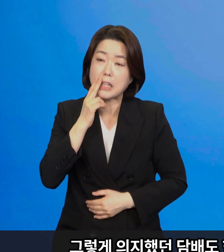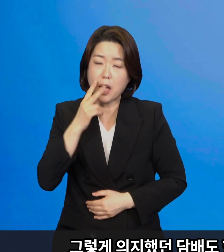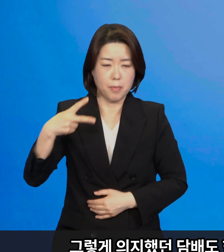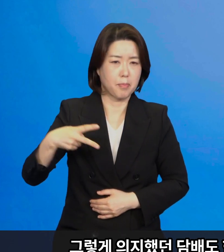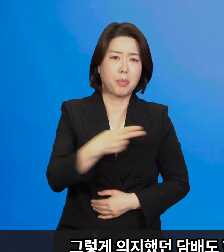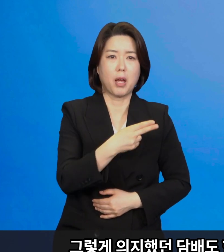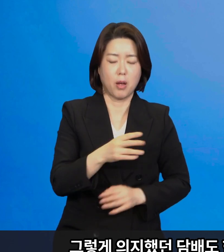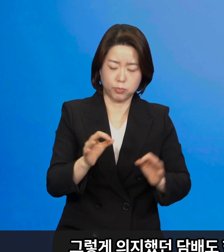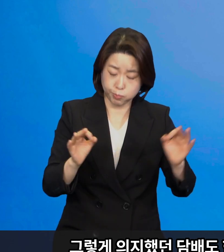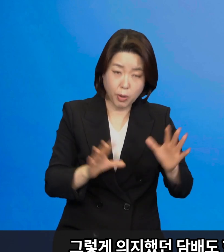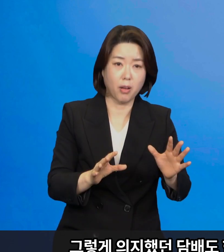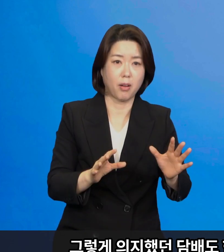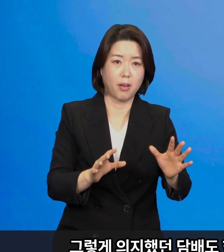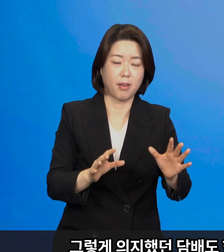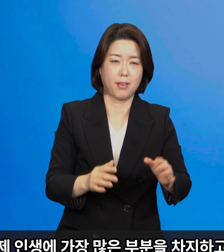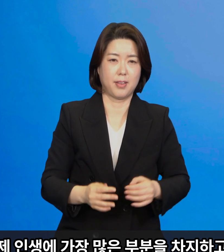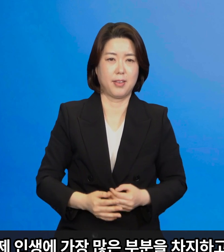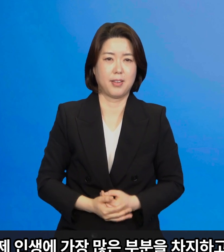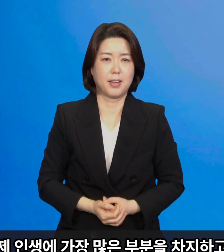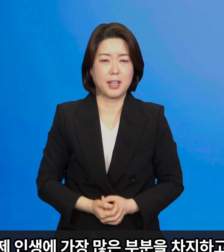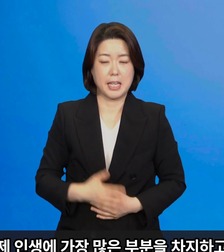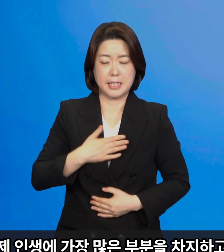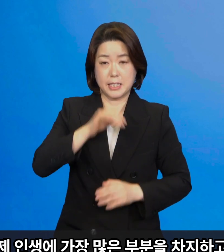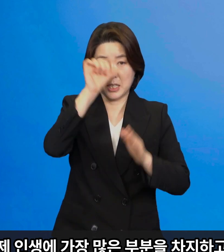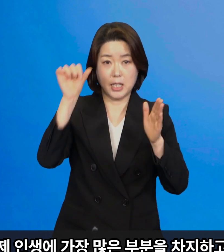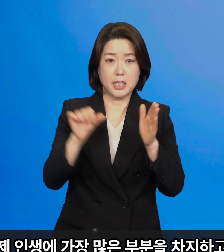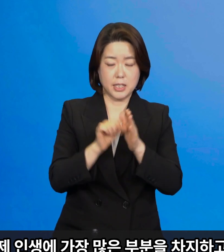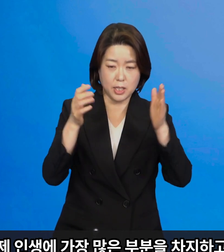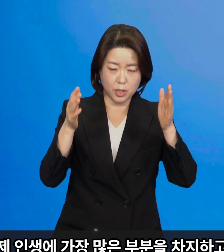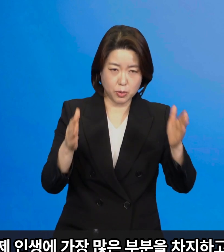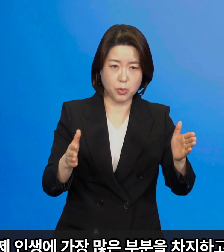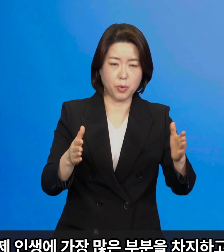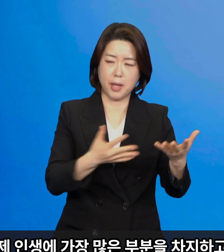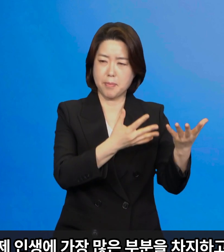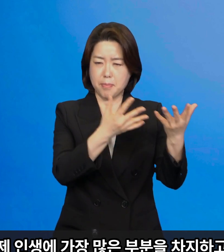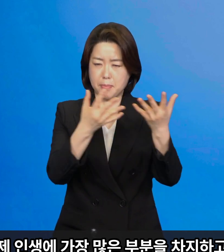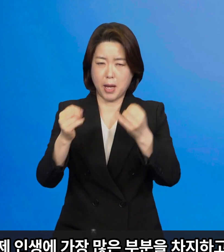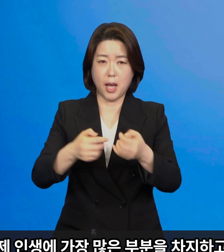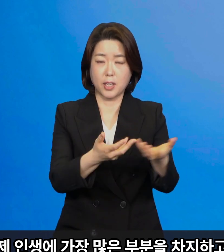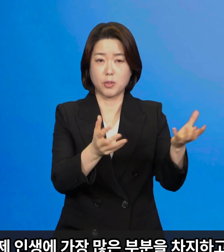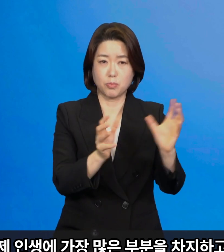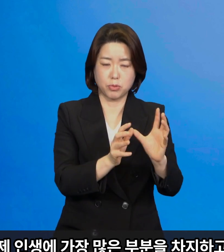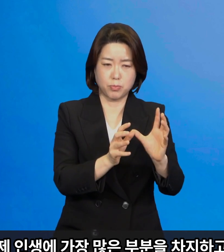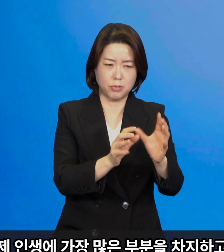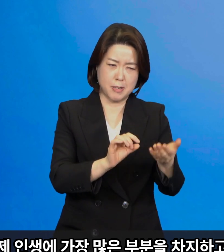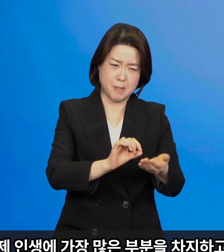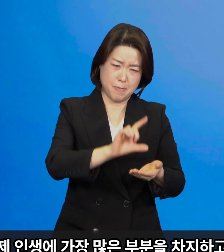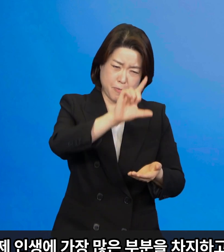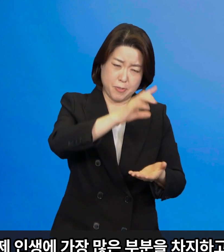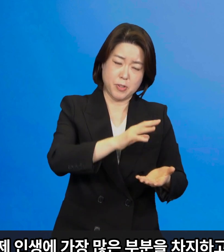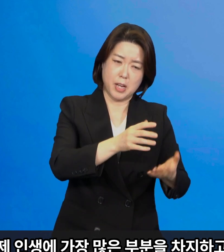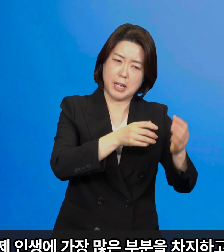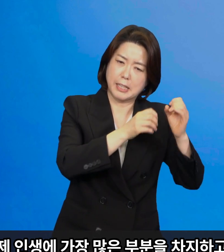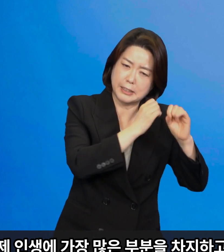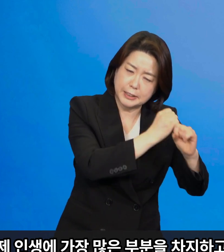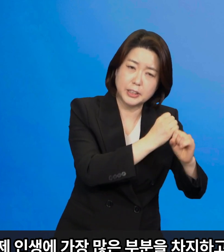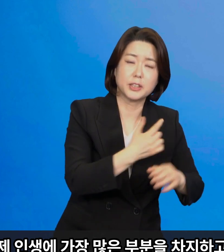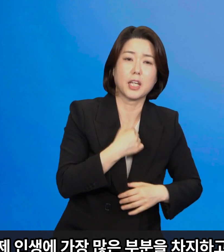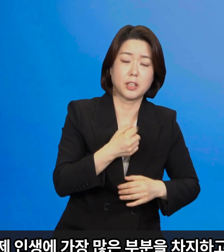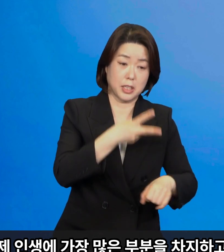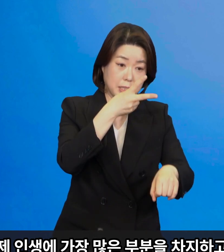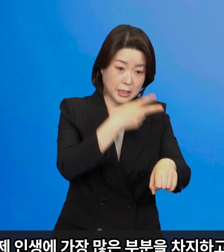한순간에 끊어내게 됐습니다. 제 인생의 가장 많은 부분을 차지하고 의지했었던 것들을 끊어낸